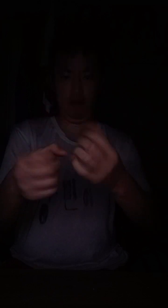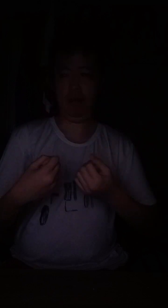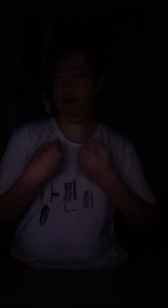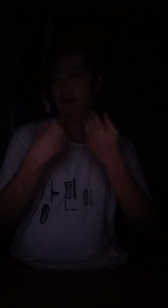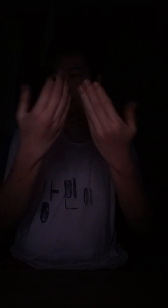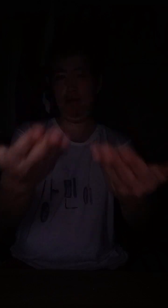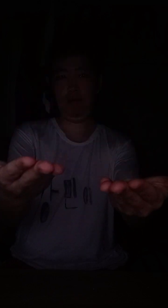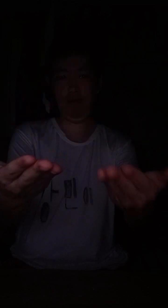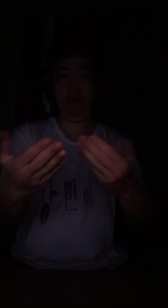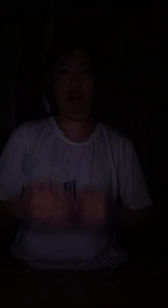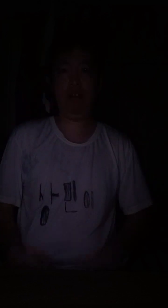기자입니다.